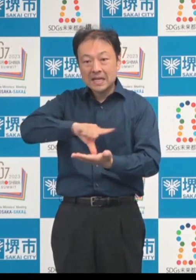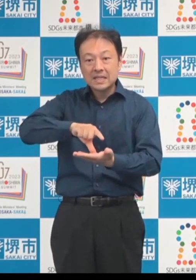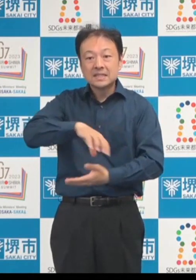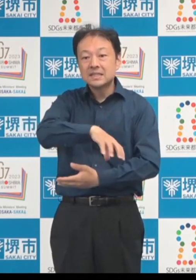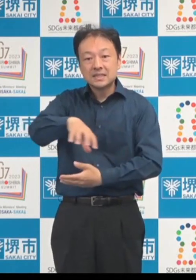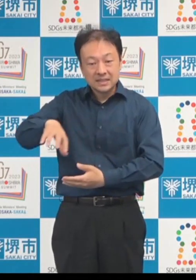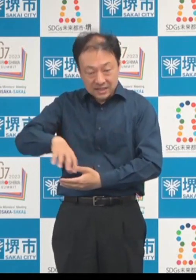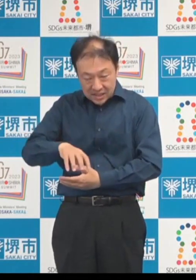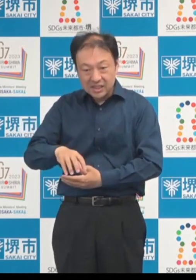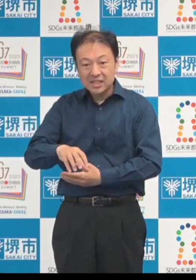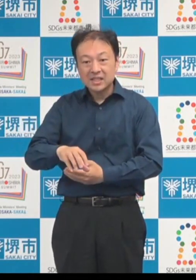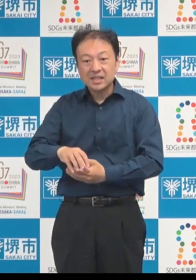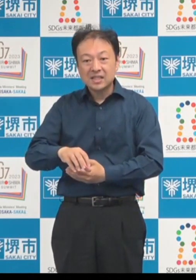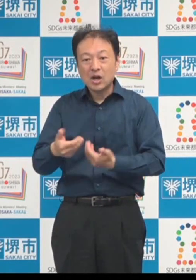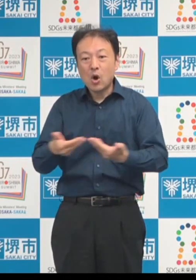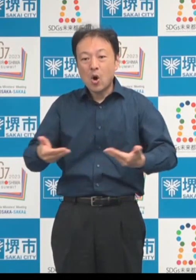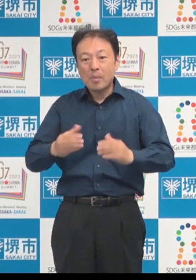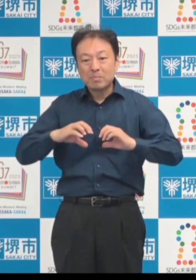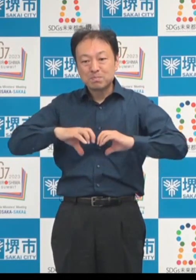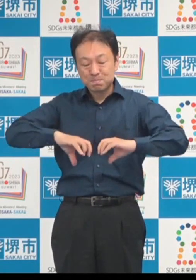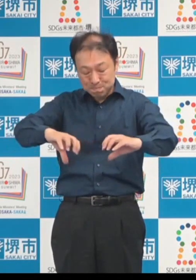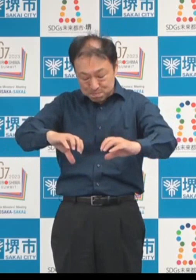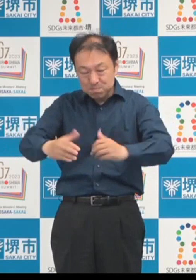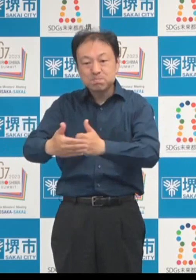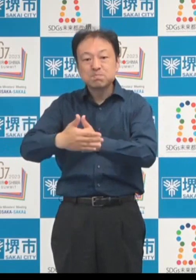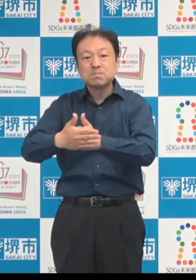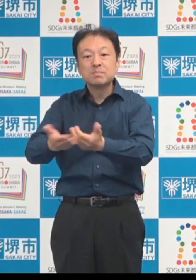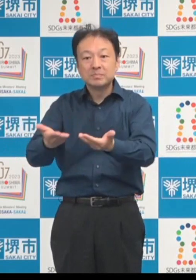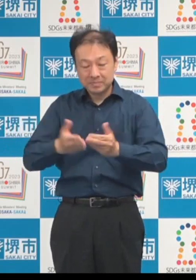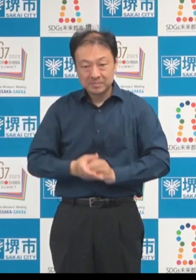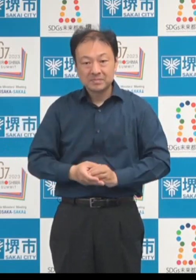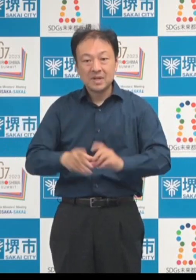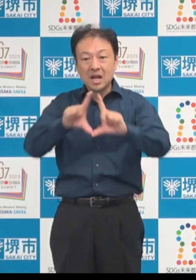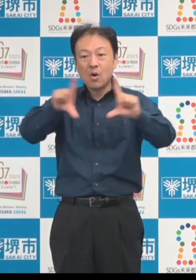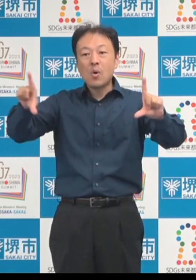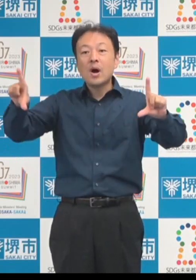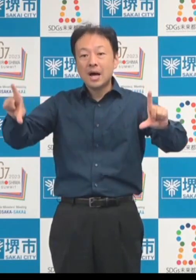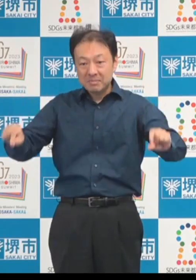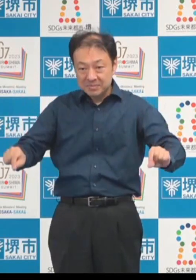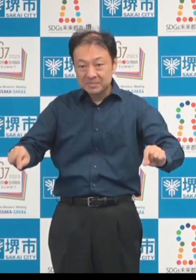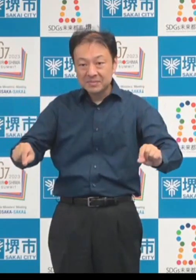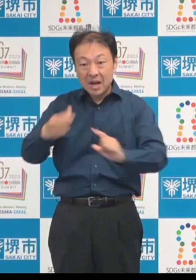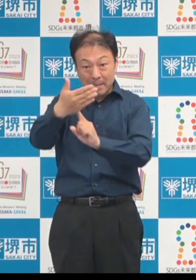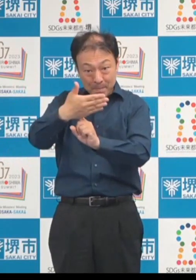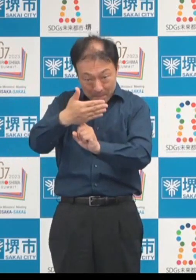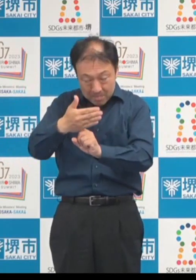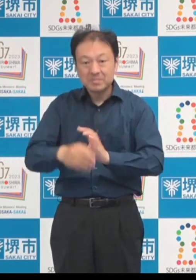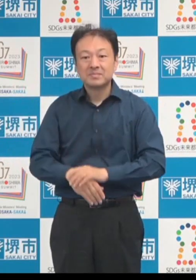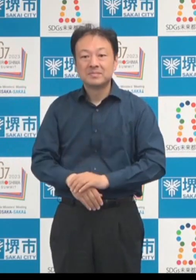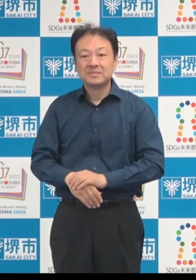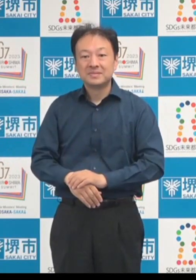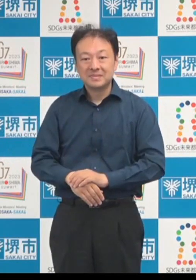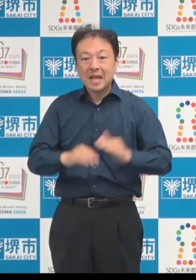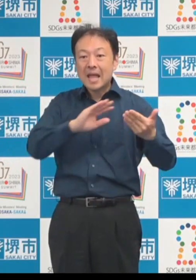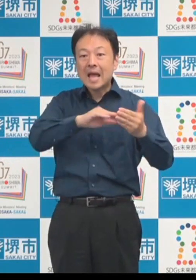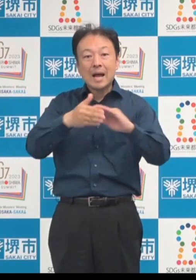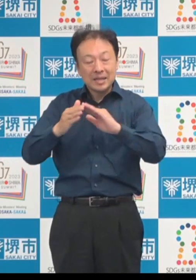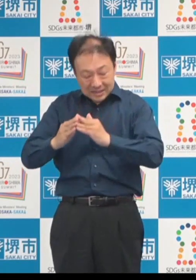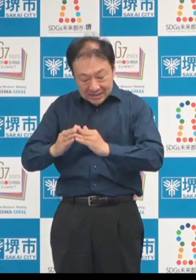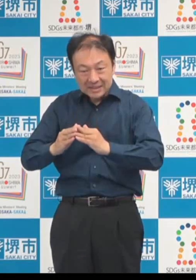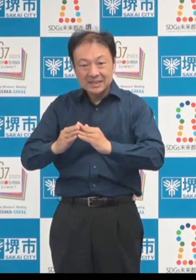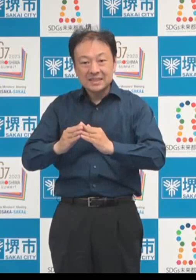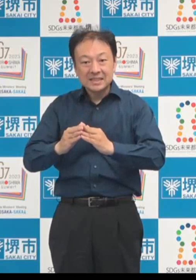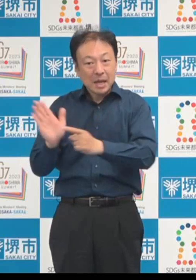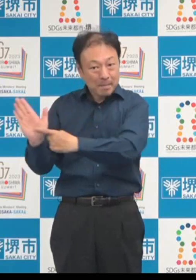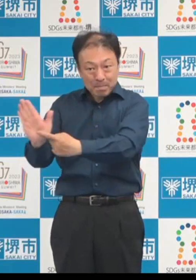店街などご協力をいただきまして、横断幕や街頭のバナーフラッグなどでシティドレッシングを実施を